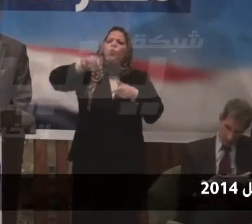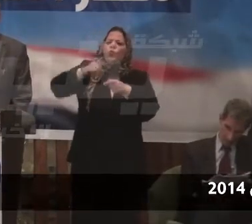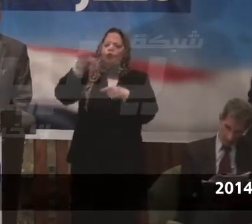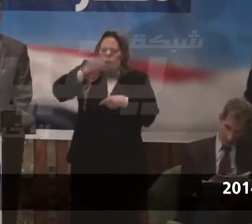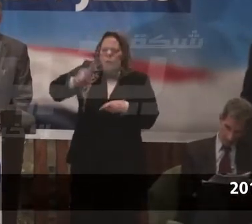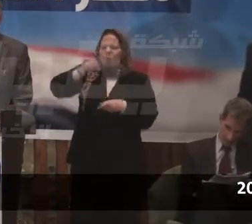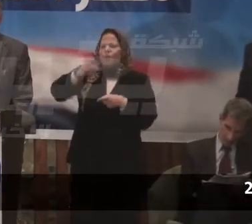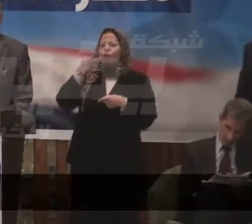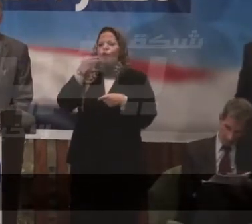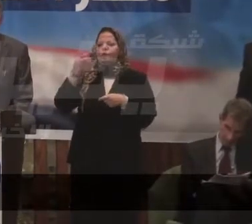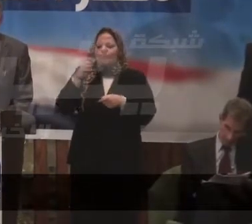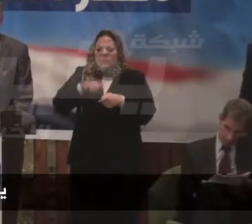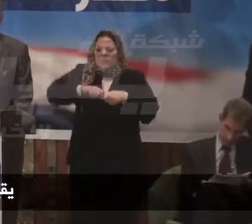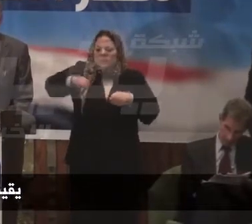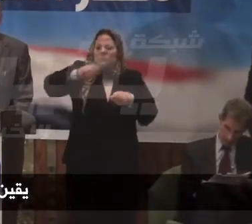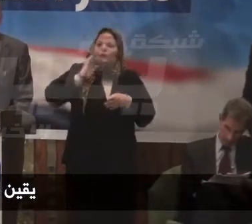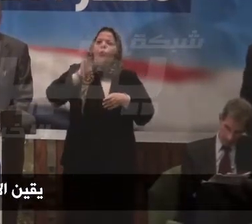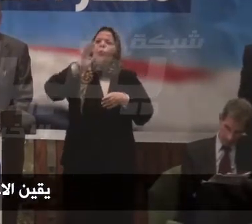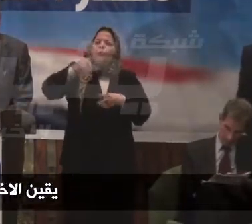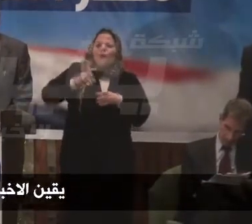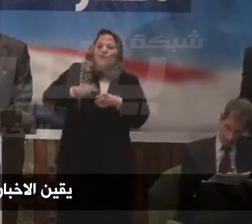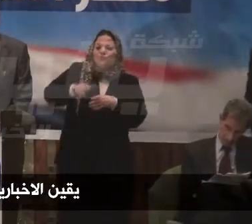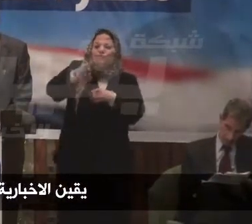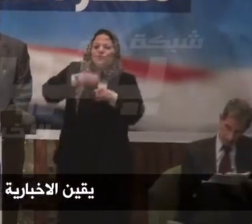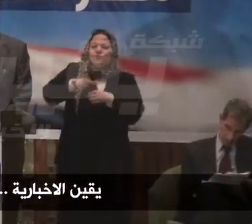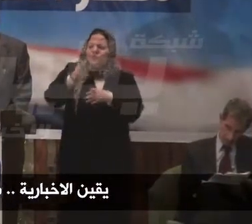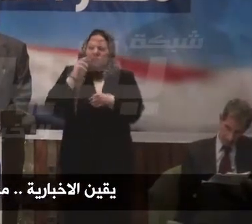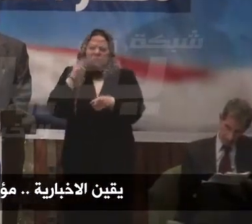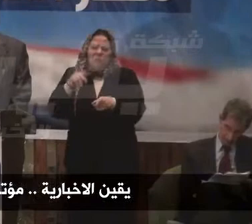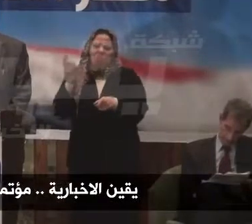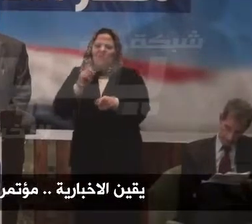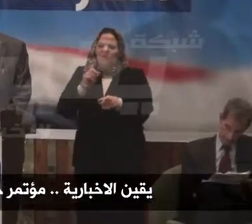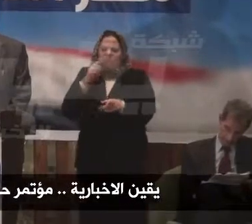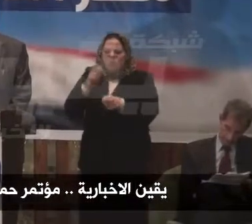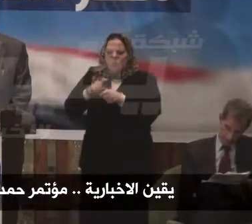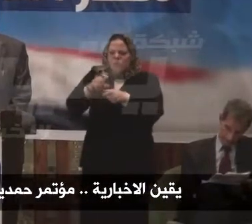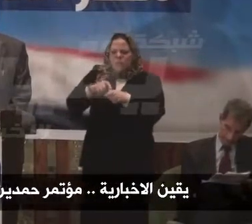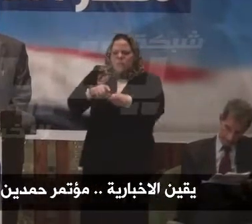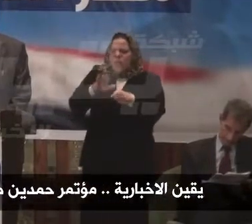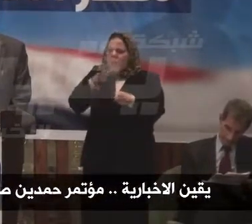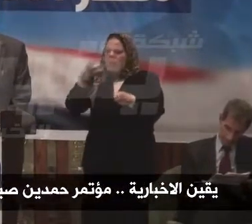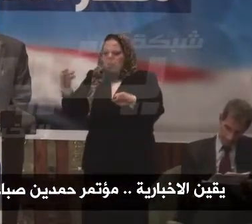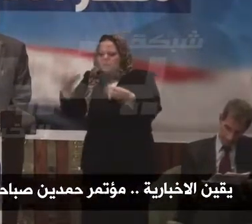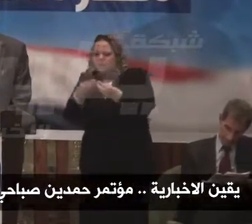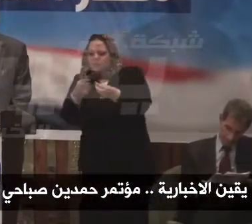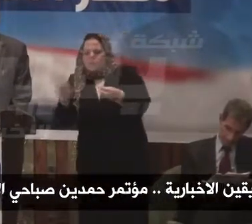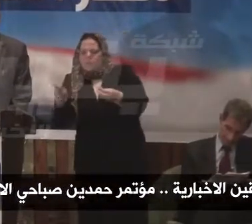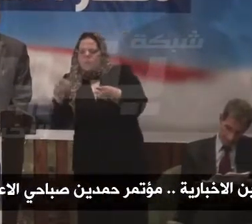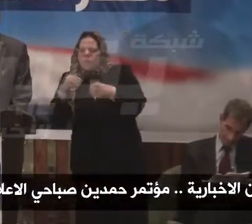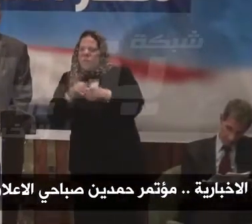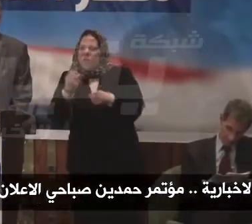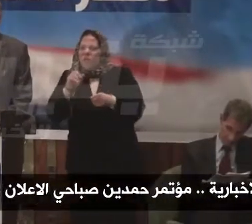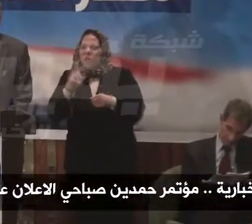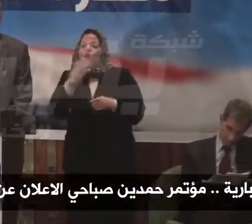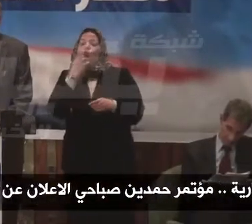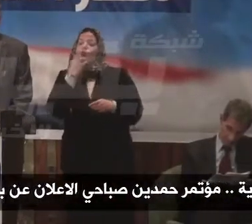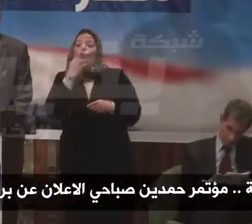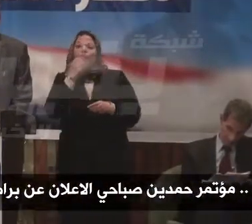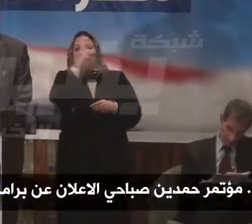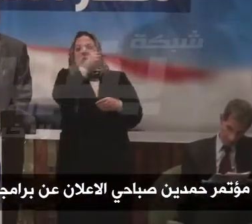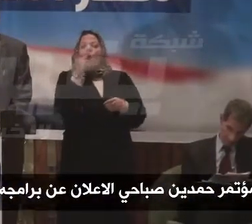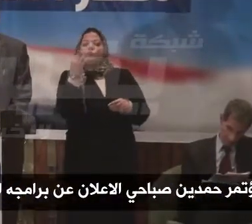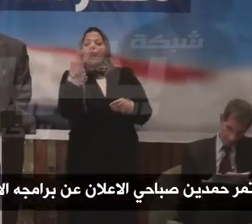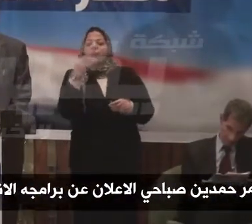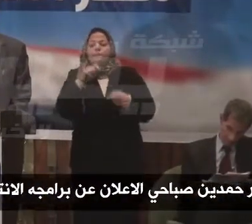الوقت الذي لا يتجاوز فيه استهلاك الأوروبي من المياه عن 100 لتر، وفي تونس 35